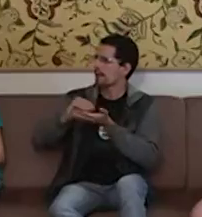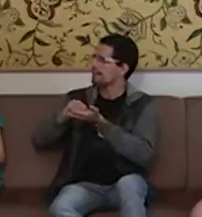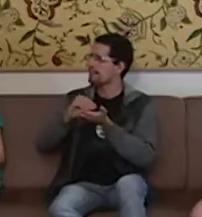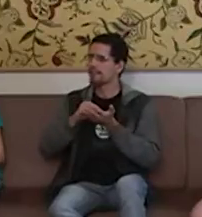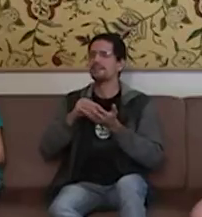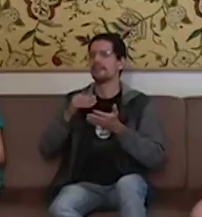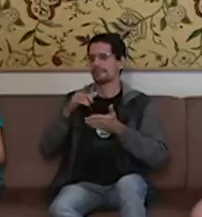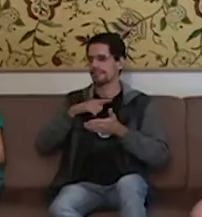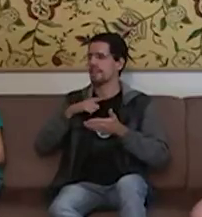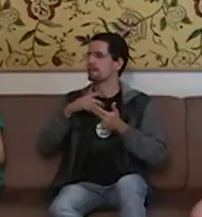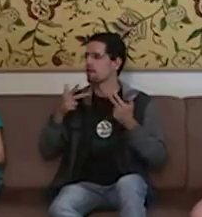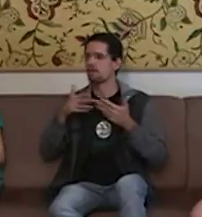de outros estados